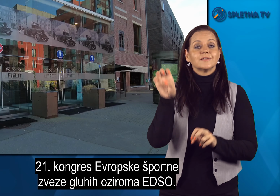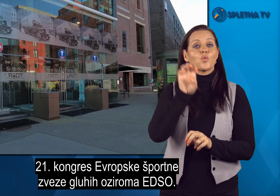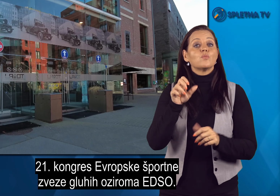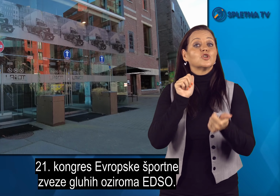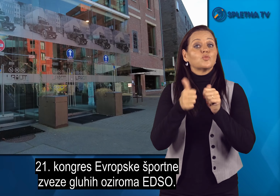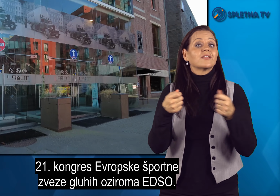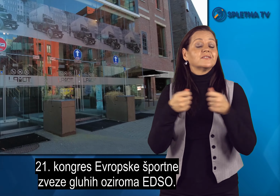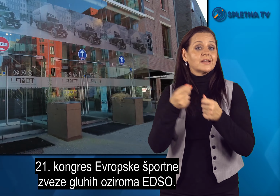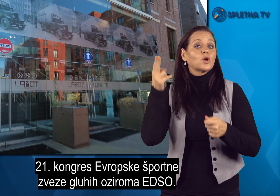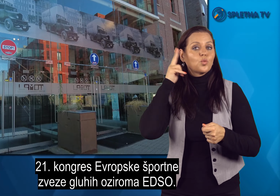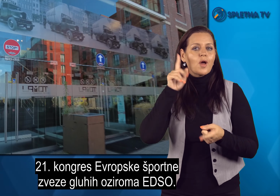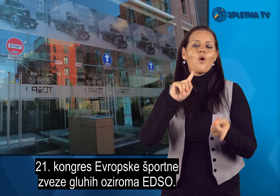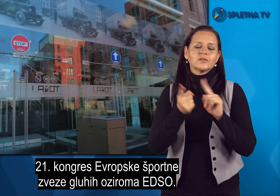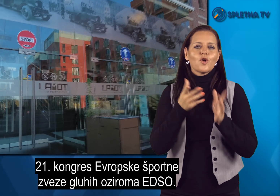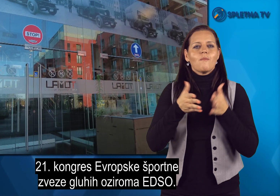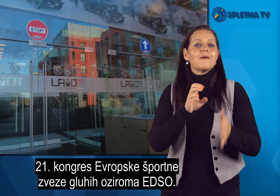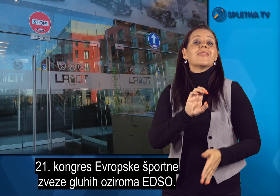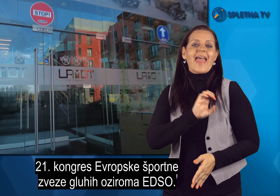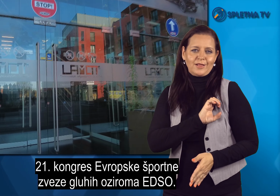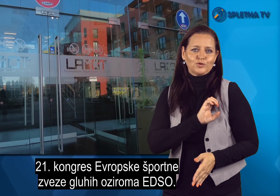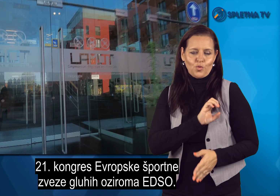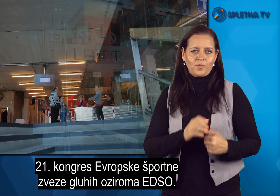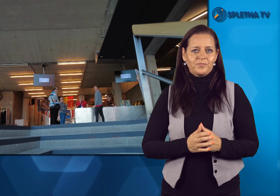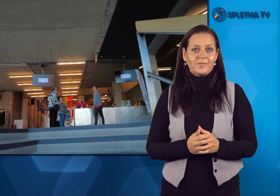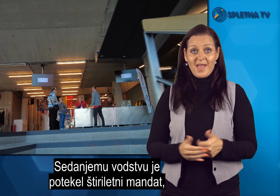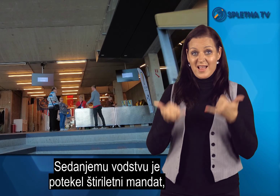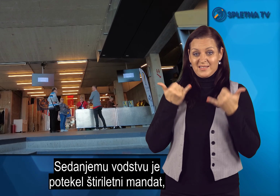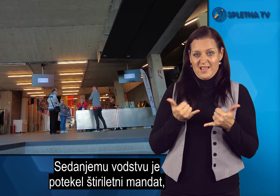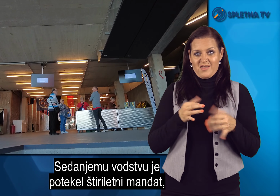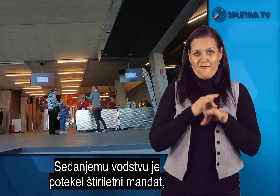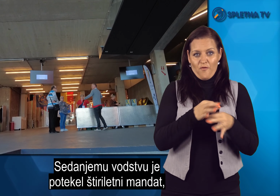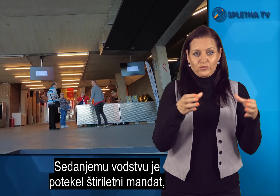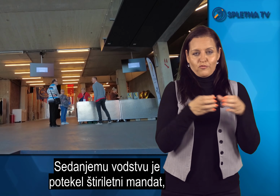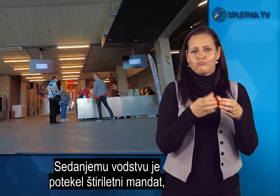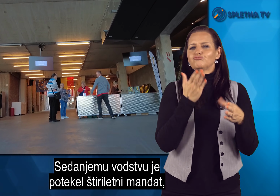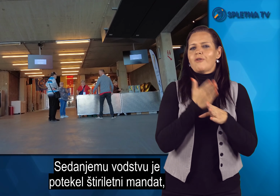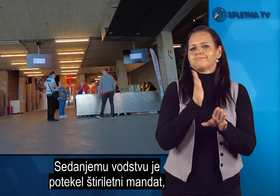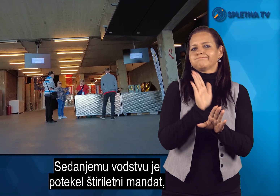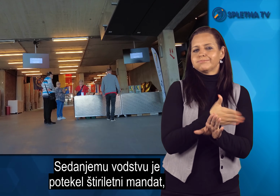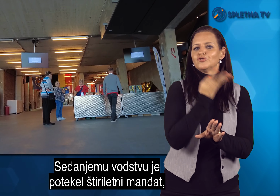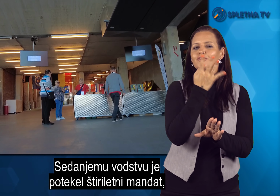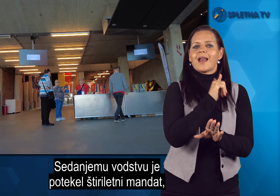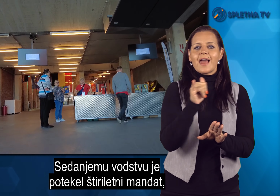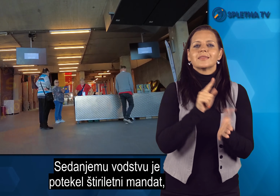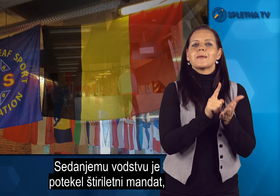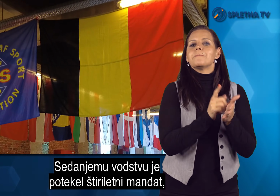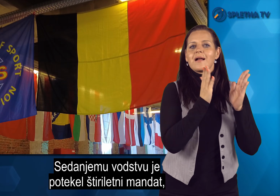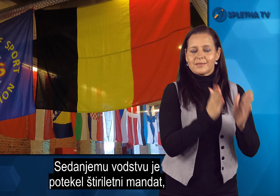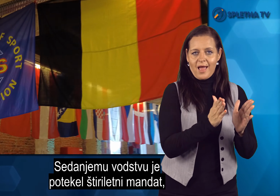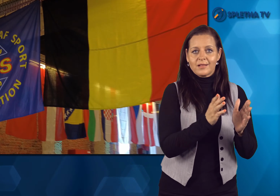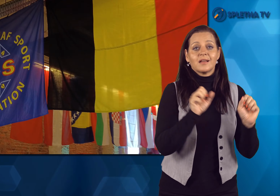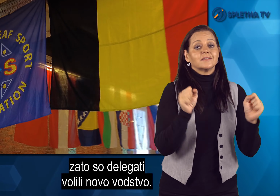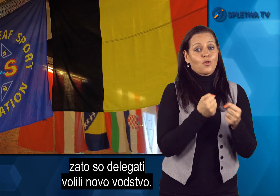Evropske športne zveze gluhih oziroma EDSO. Sedanjemu vodstvu je potekal